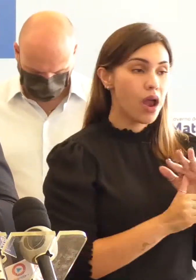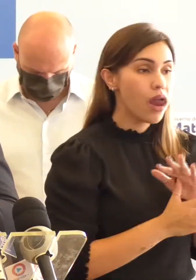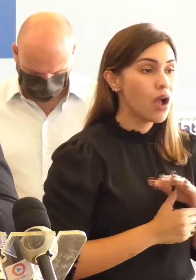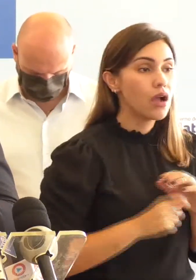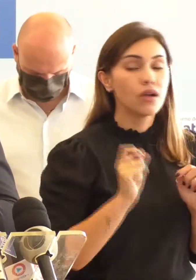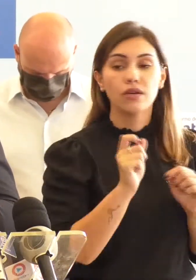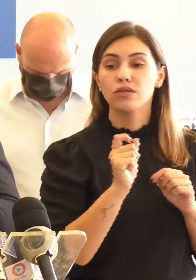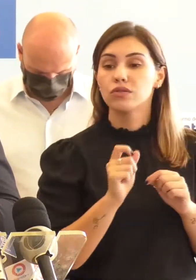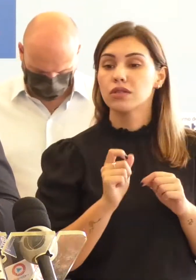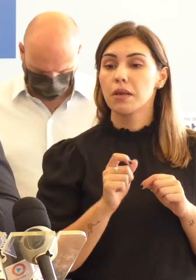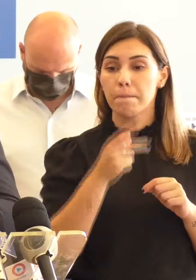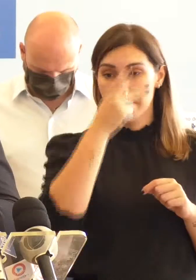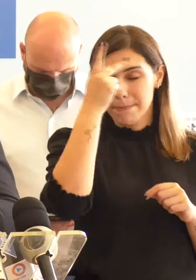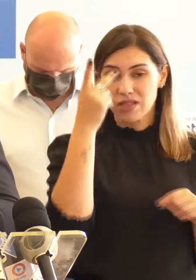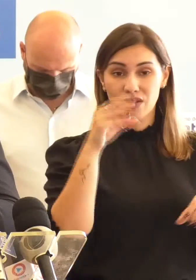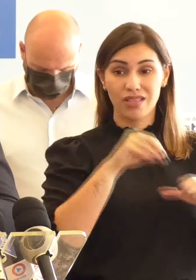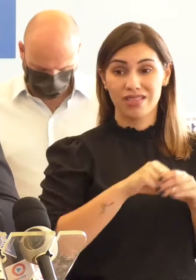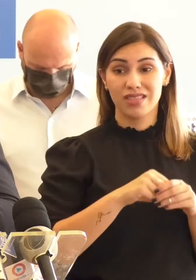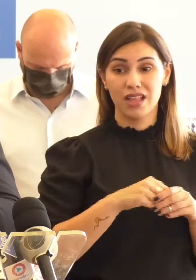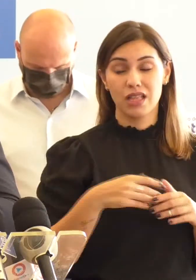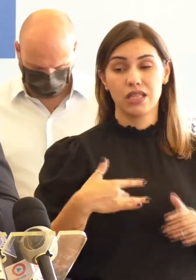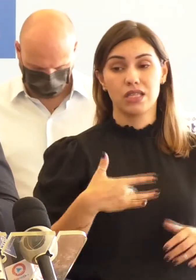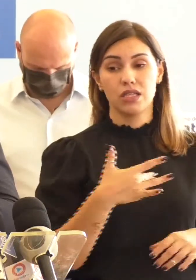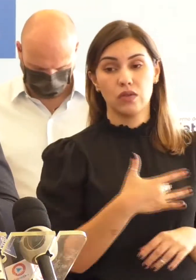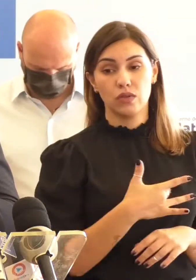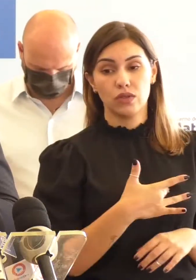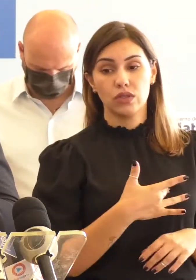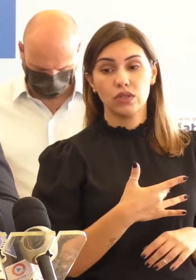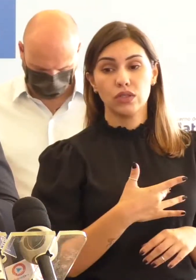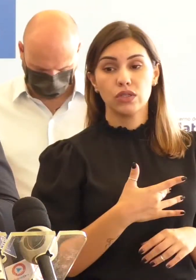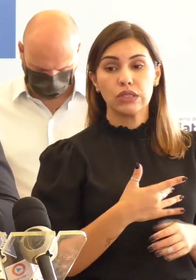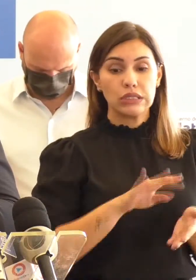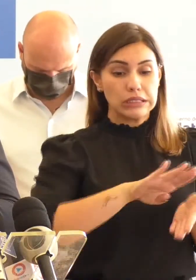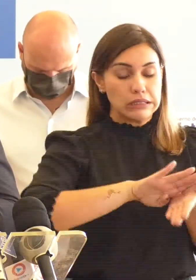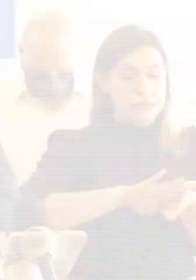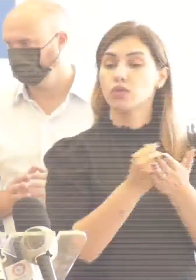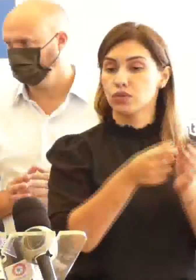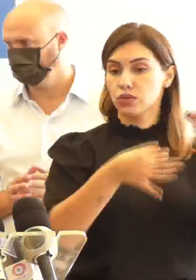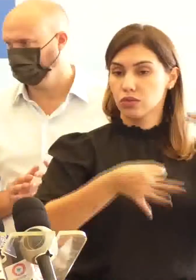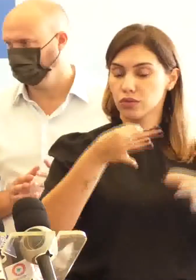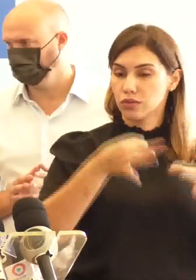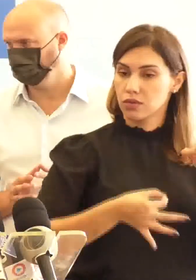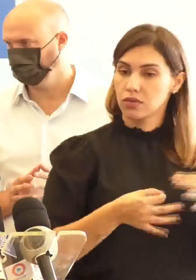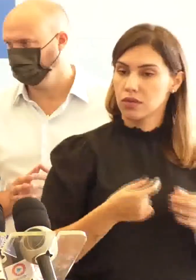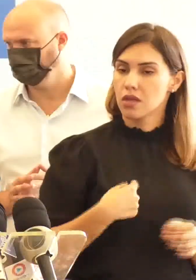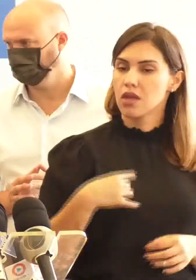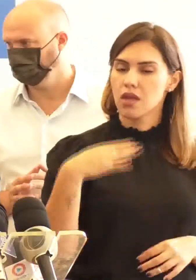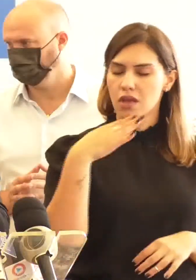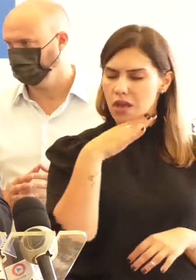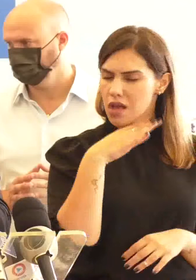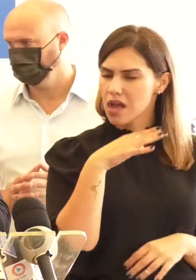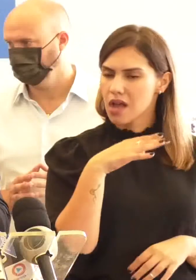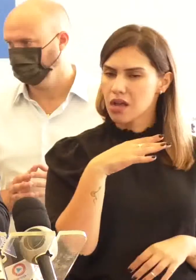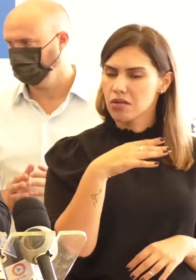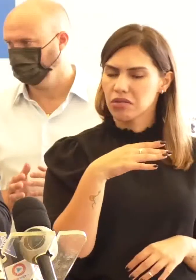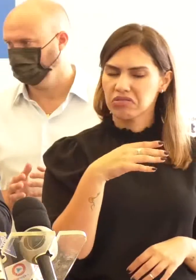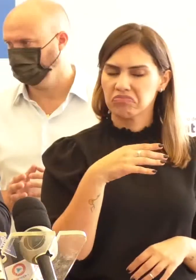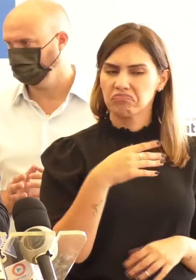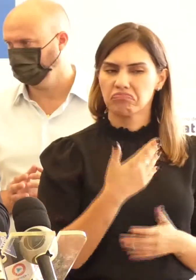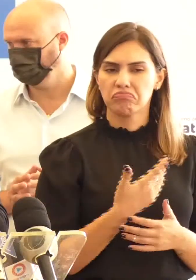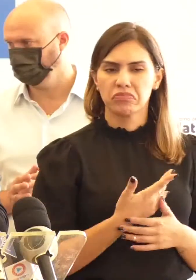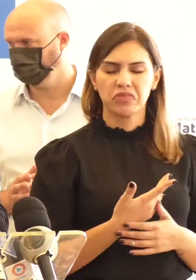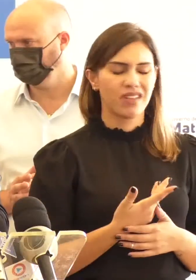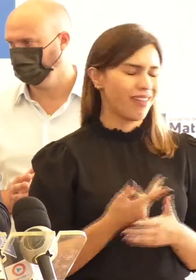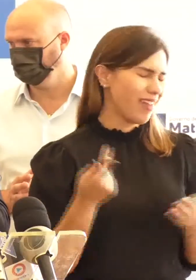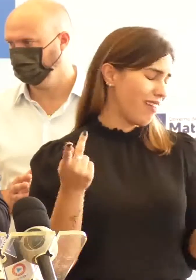por algumas máfias que existiam na saúde, extorquindo o poder público. Então eu considero, do seu ponto de vista prático,